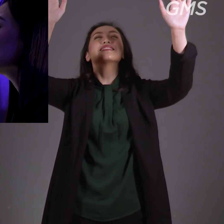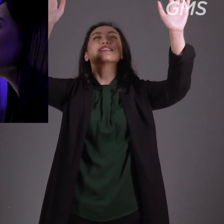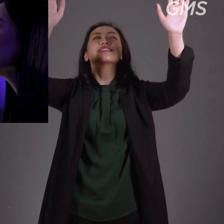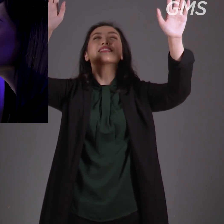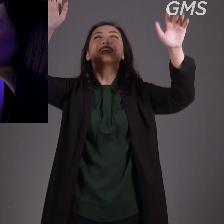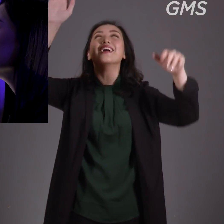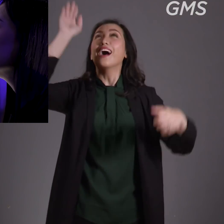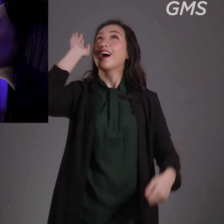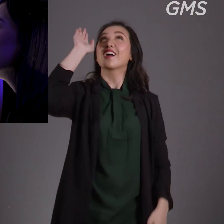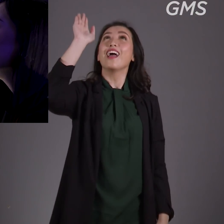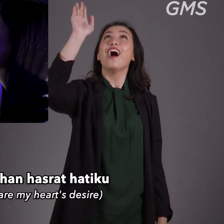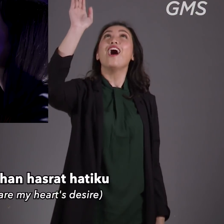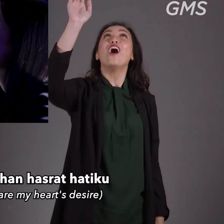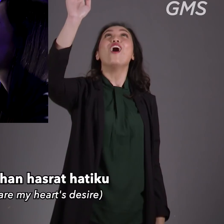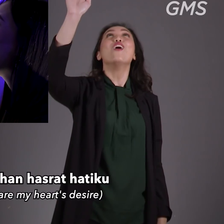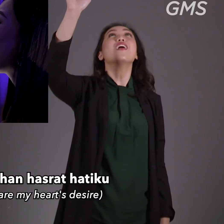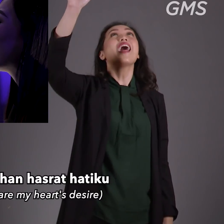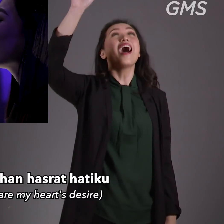berserah.